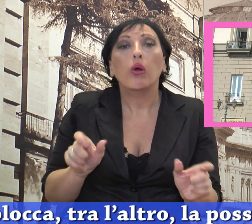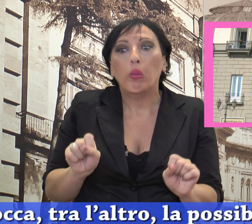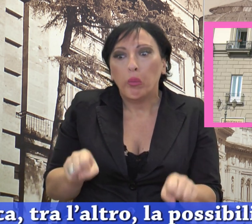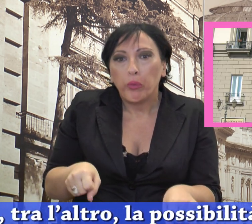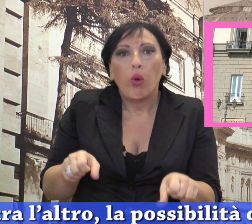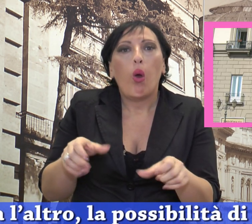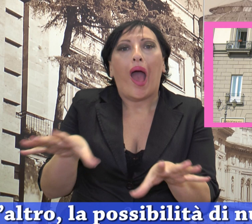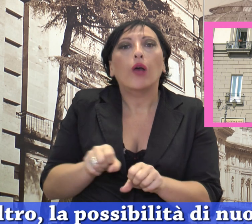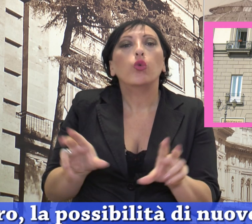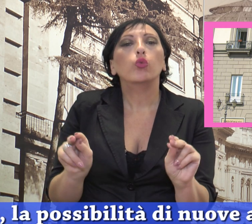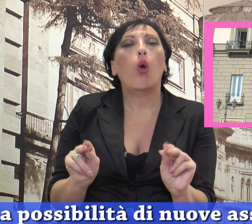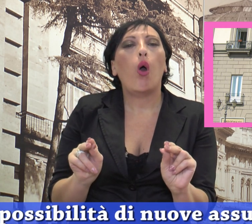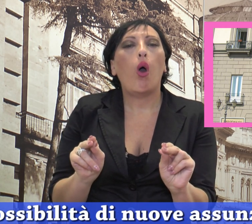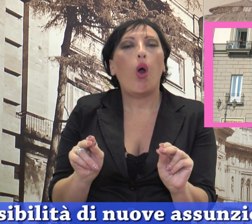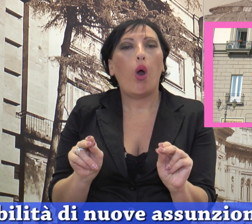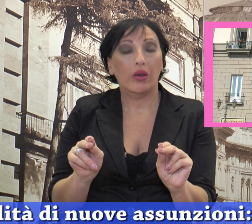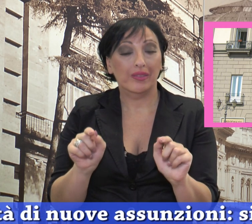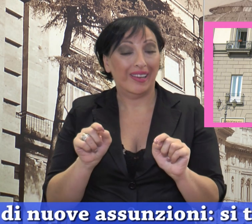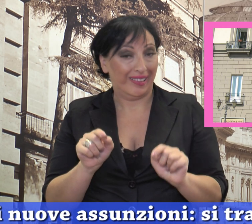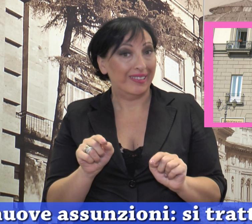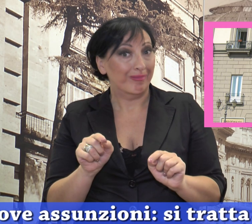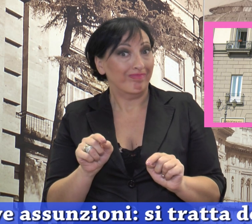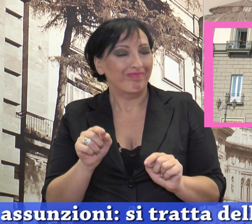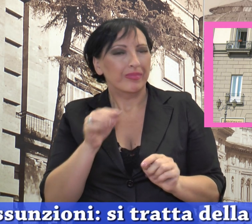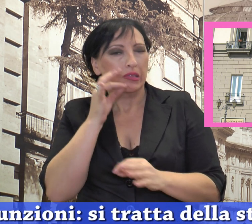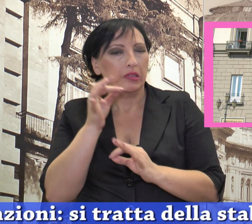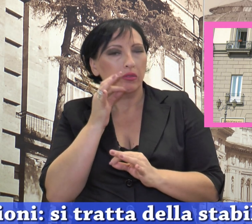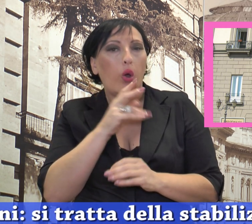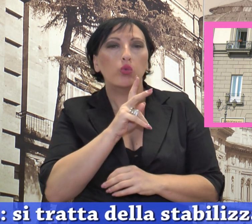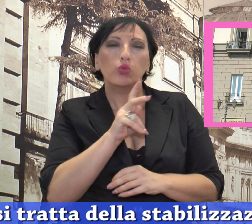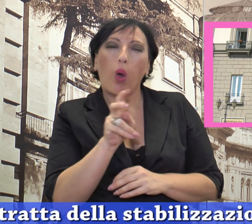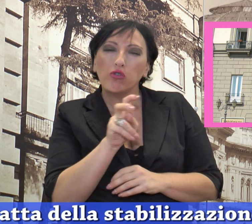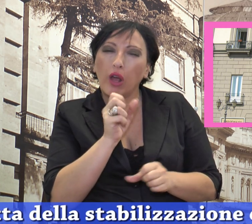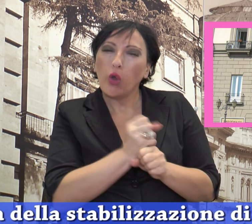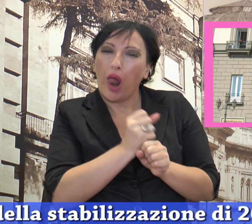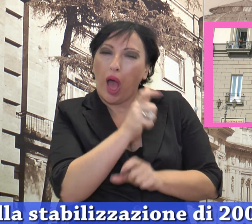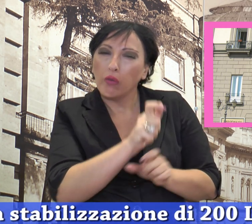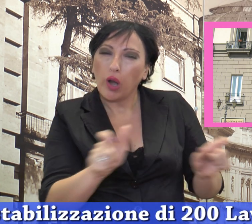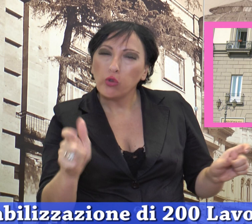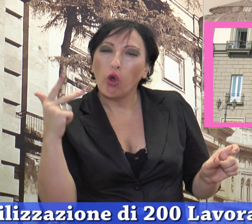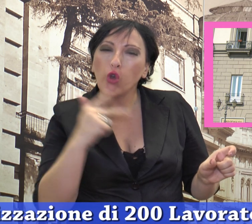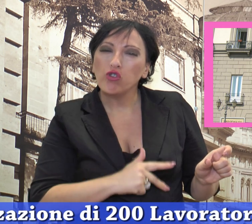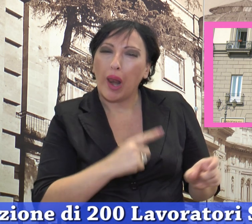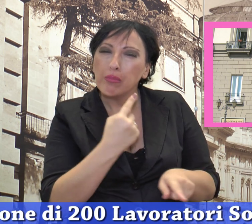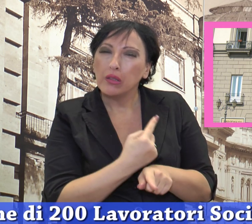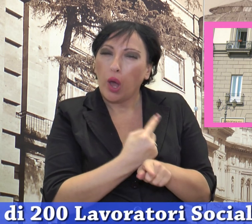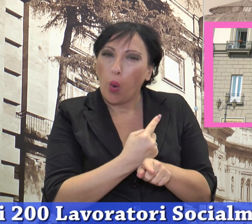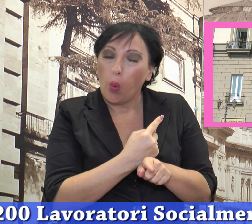assunzioni. Si tratta della stabilizzazione dei 200 lavoratori socialmente utili che da